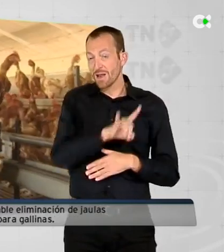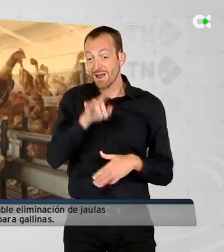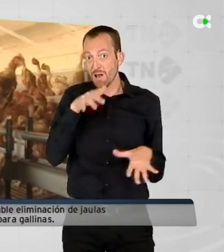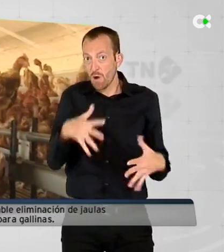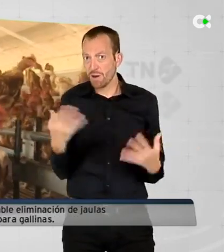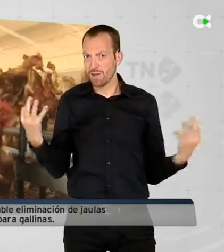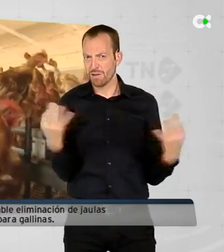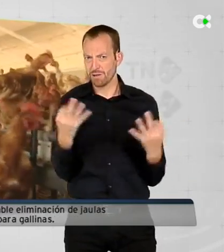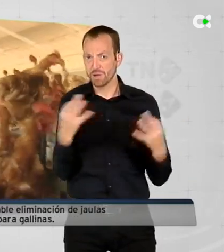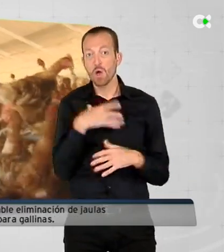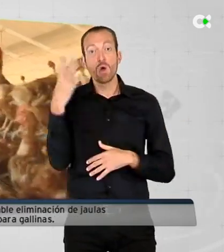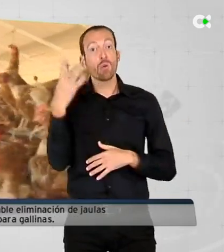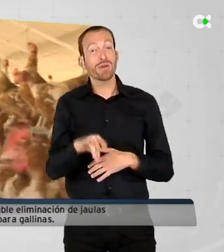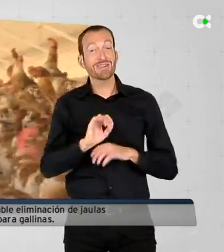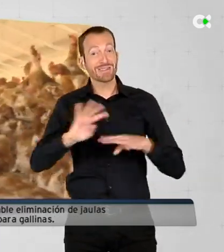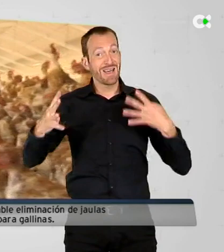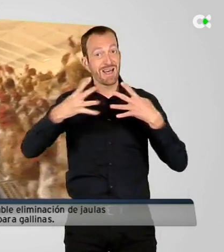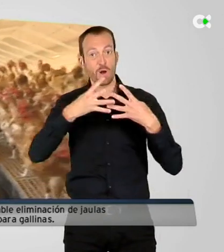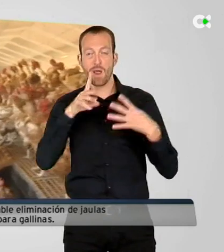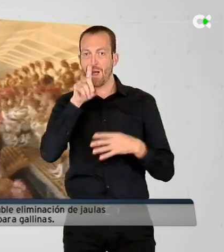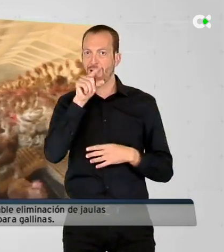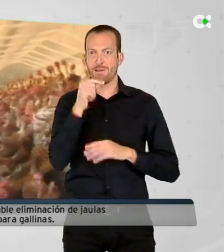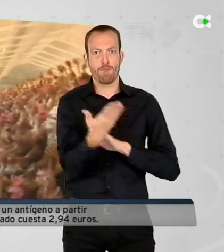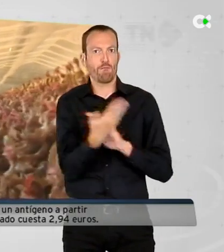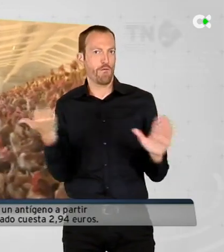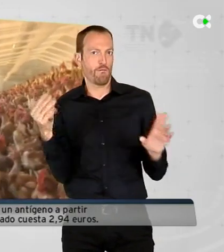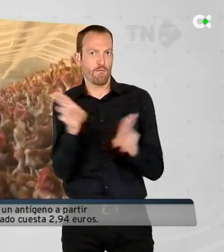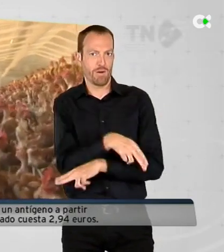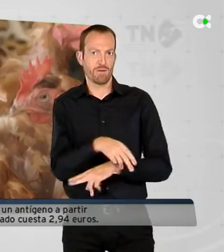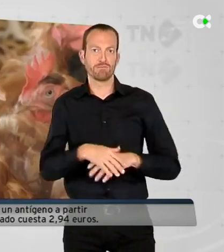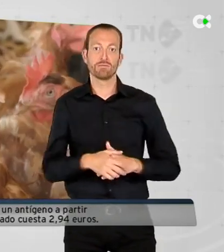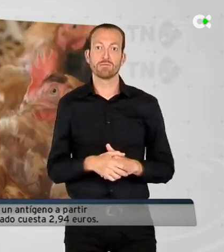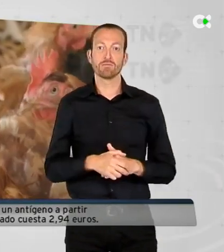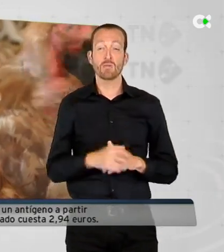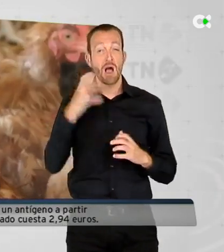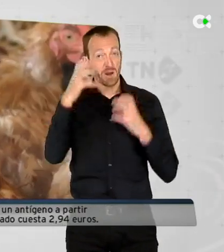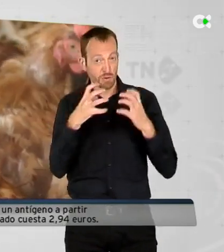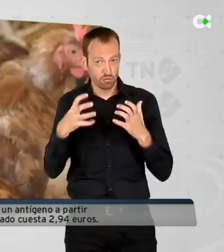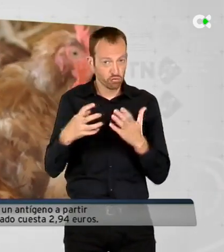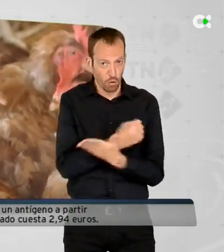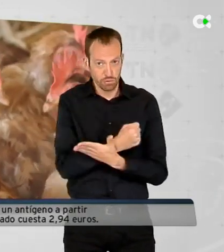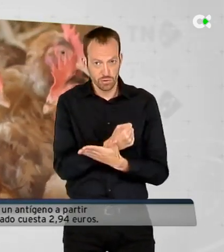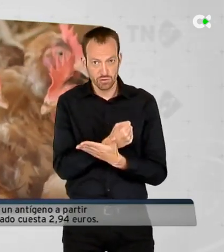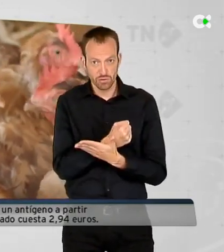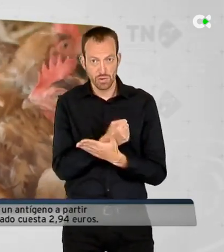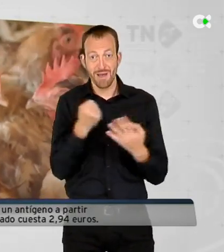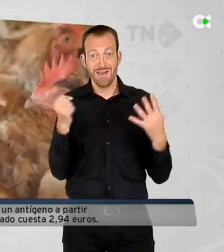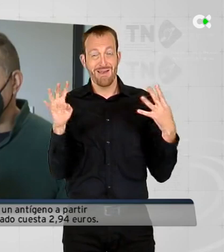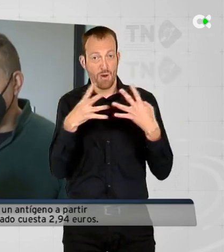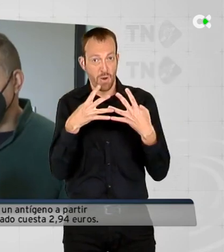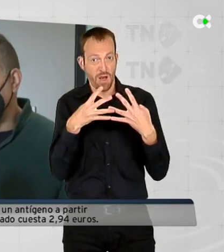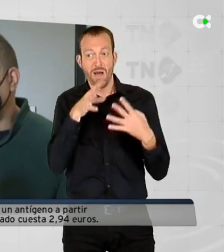actualmente es a la probable eliminación de jaulas para gallinas. No sé si será posible todos los animales ahora mismo metidos en las jaulas